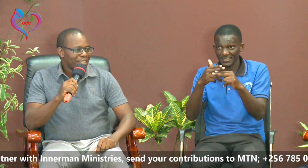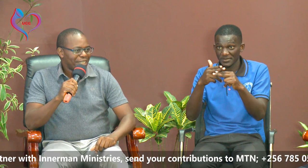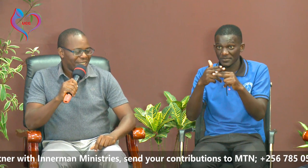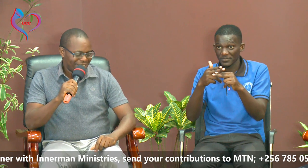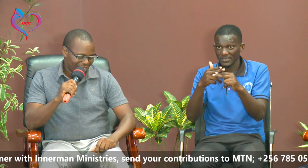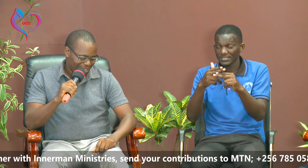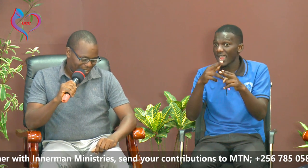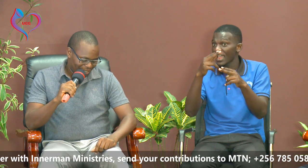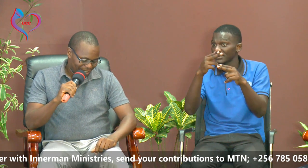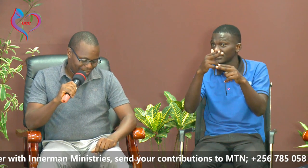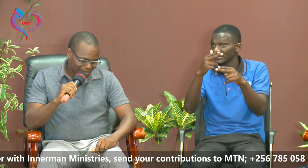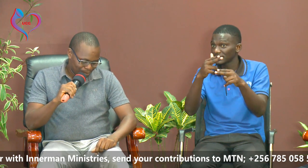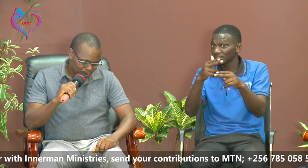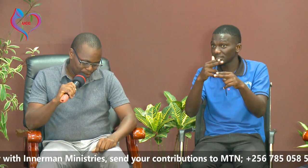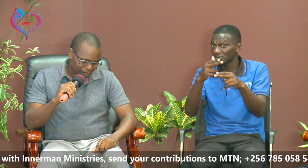Amanya ze Denis Musoke.